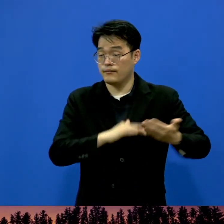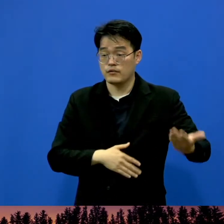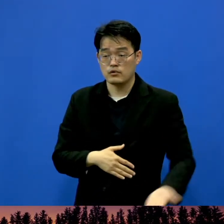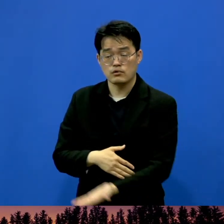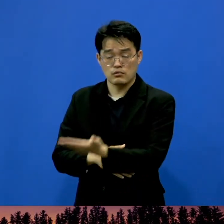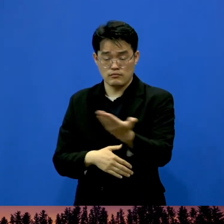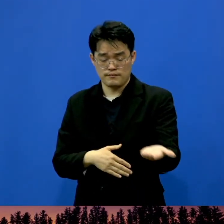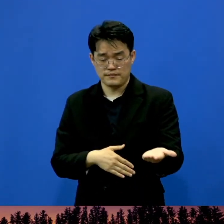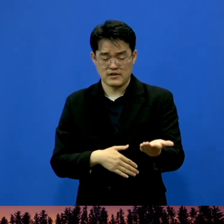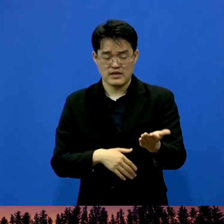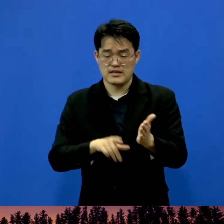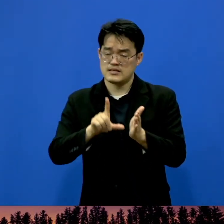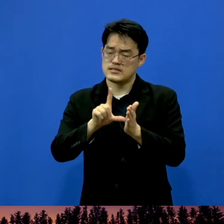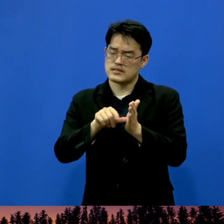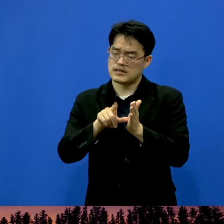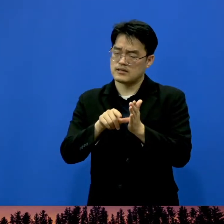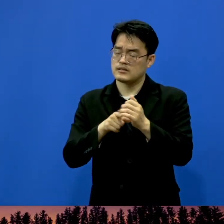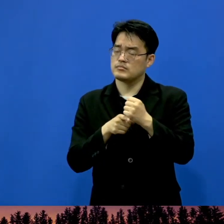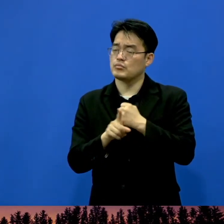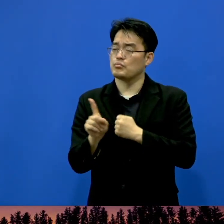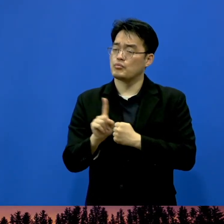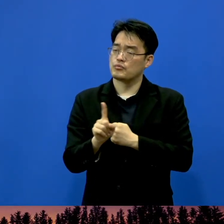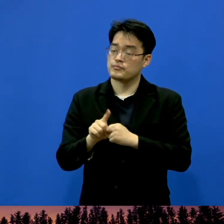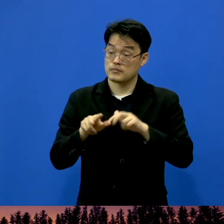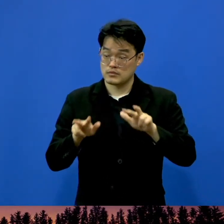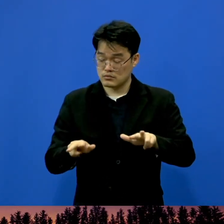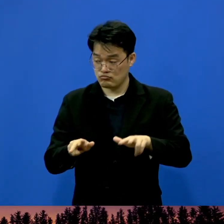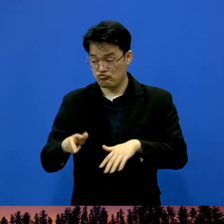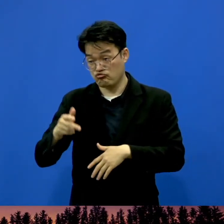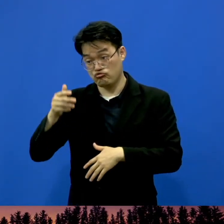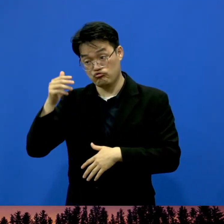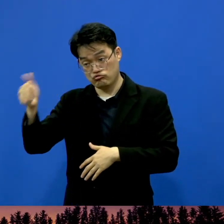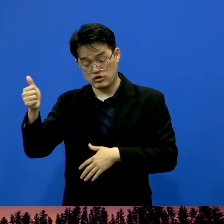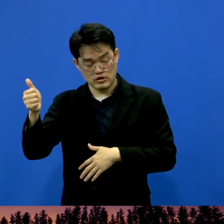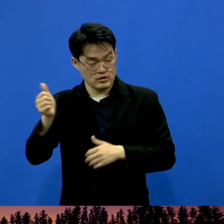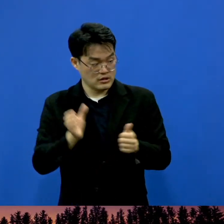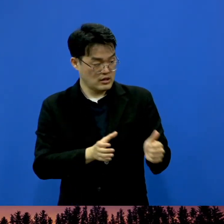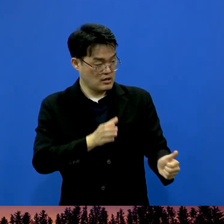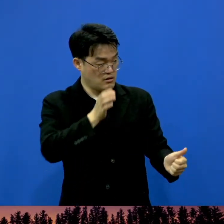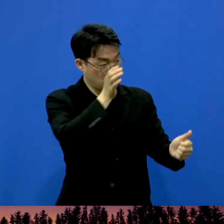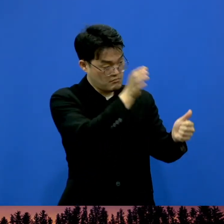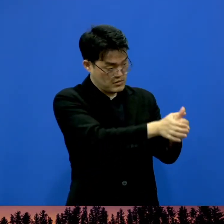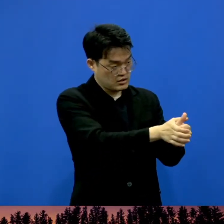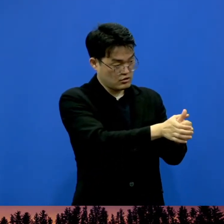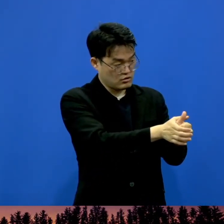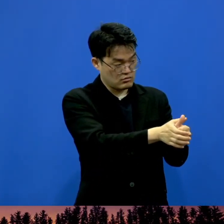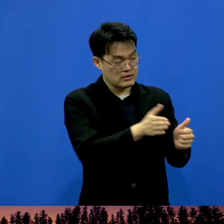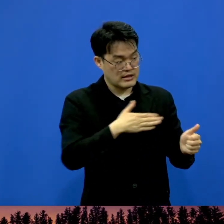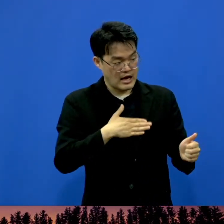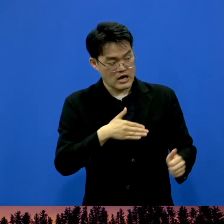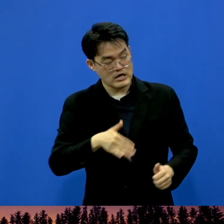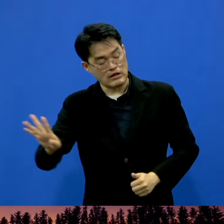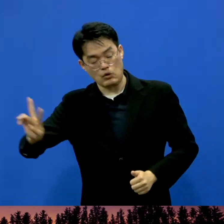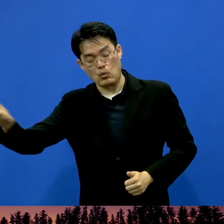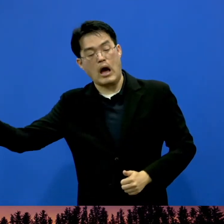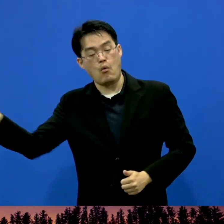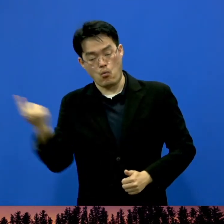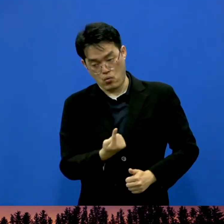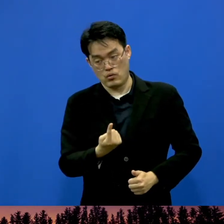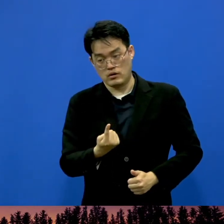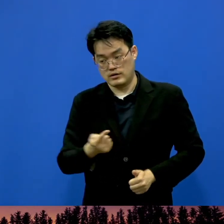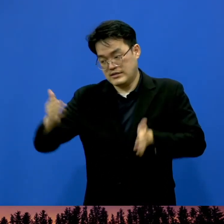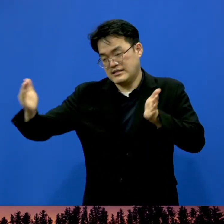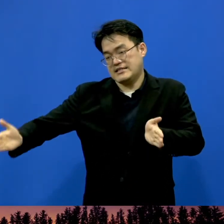이 오늘 이거는 뭐냐면 주인이 맡기고 돌아온다는 거죠. 그래서 맡기고 돌아올 때까지 시간, 이게 중요해요,